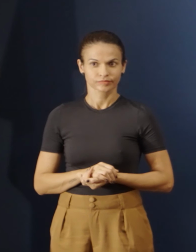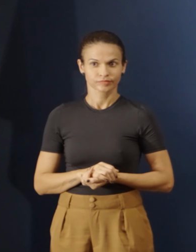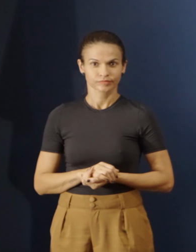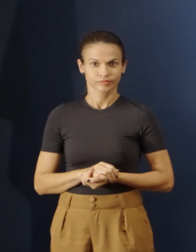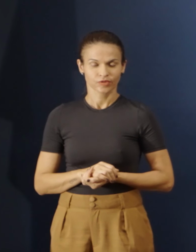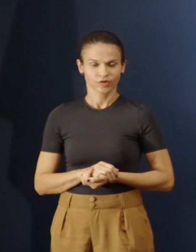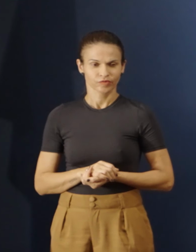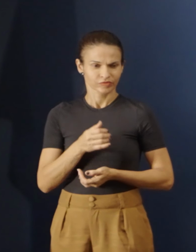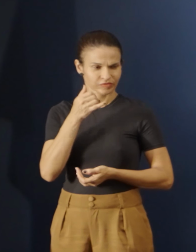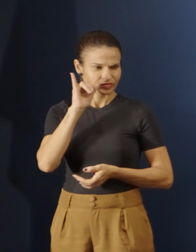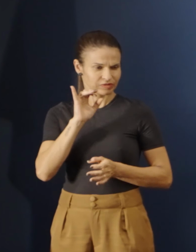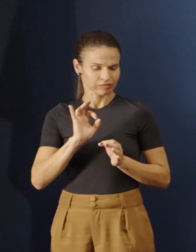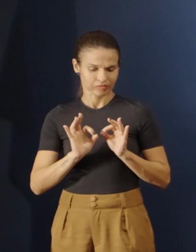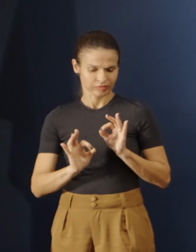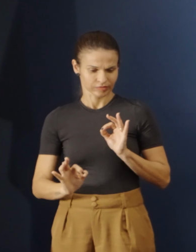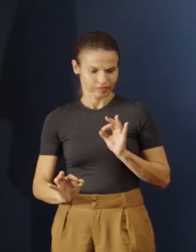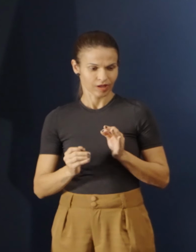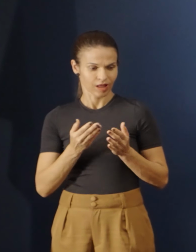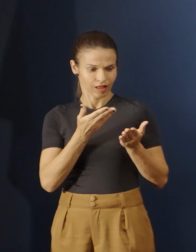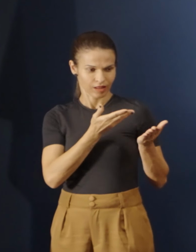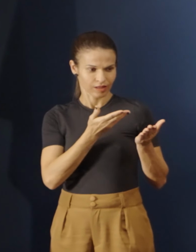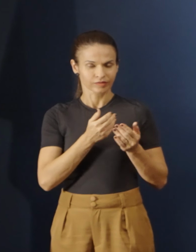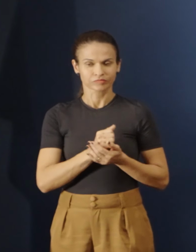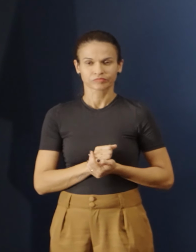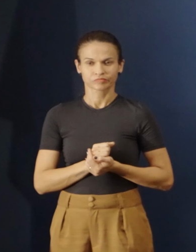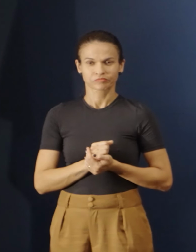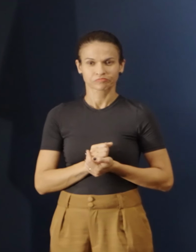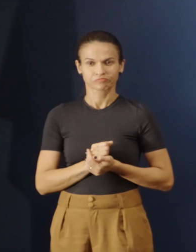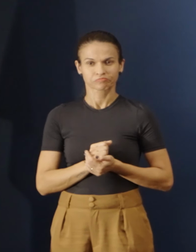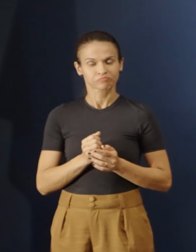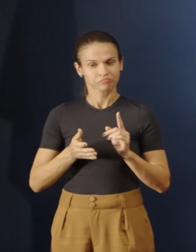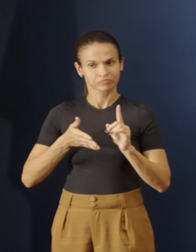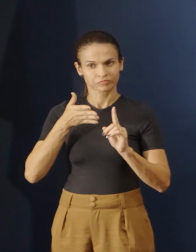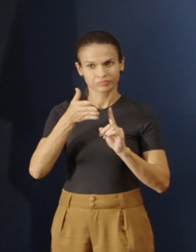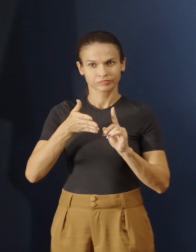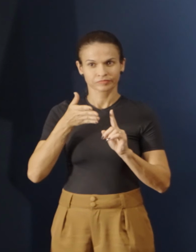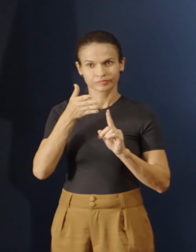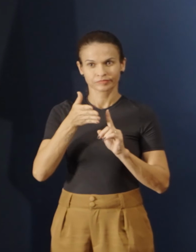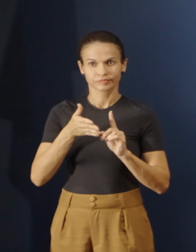Eu não vou ficar falando, né? Lógico, Leandro que vai falar.